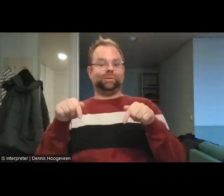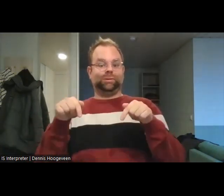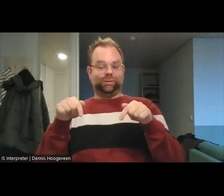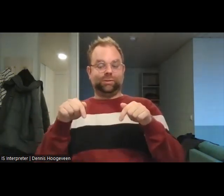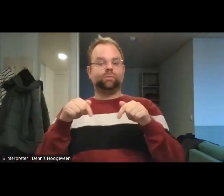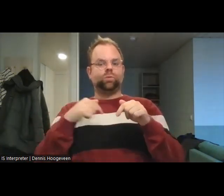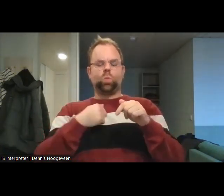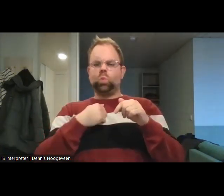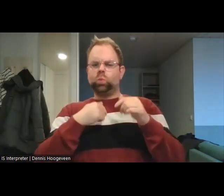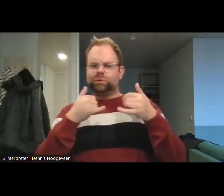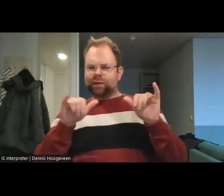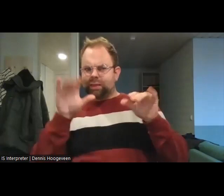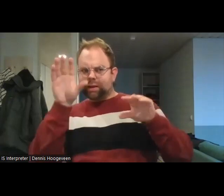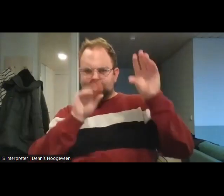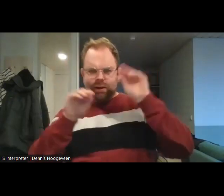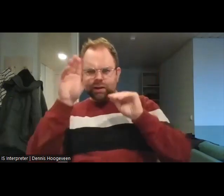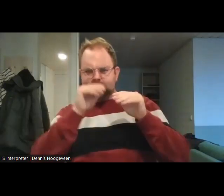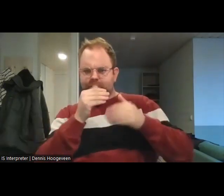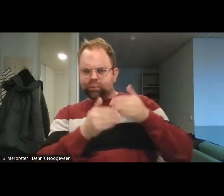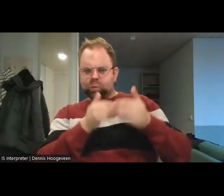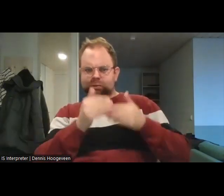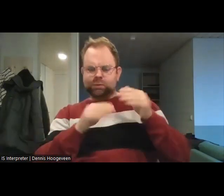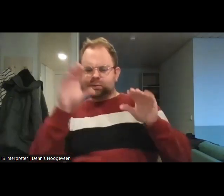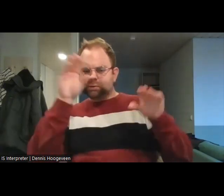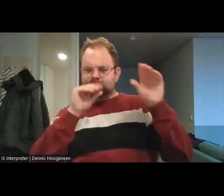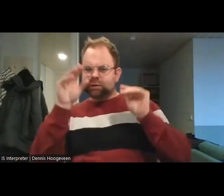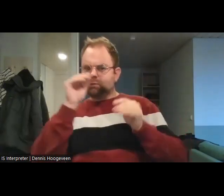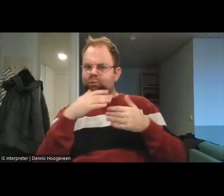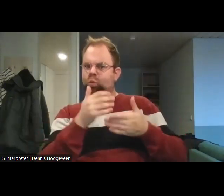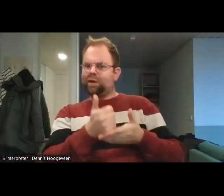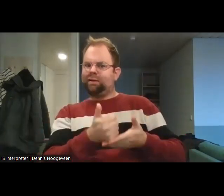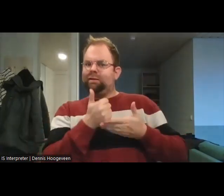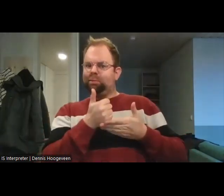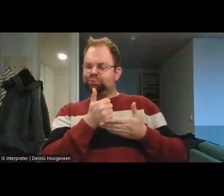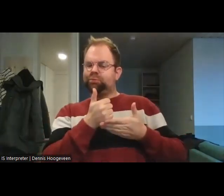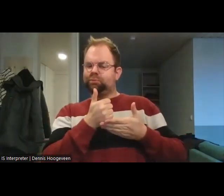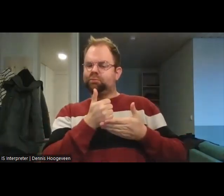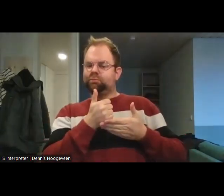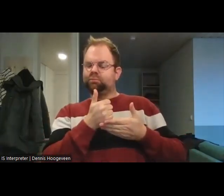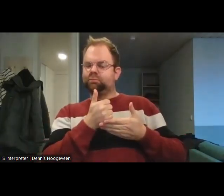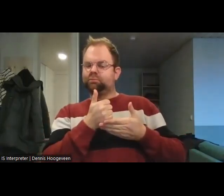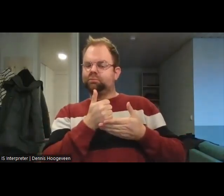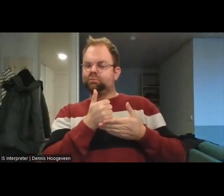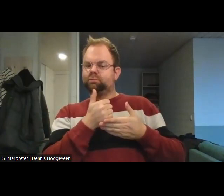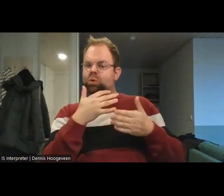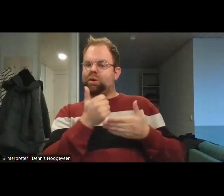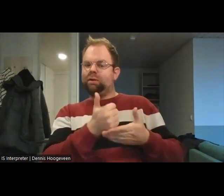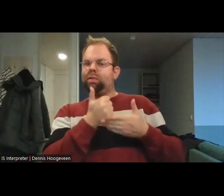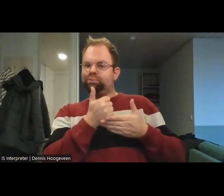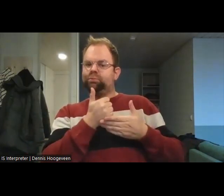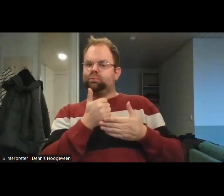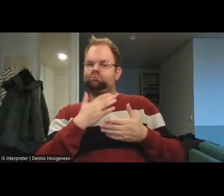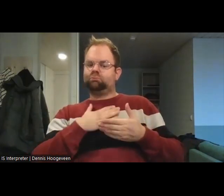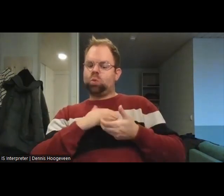et cela est un processus d'apprentissage pour moi qui nous permettra d'améliorer notre organisation et de